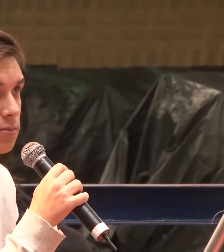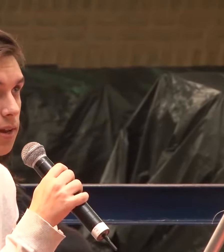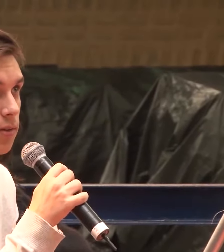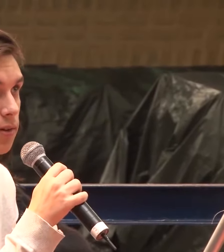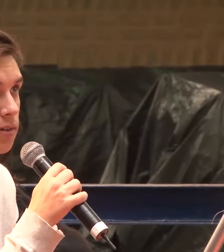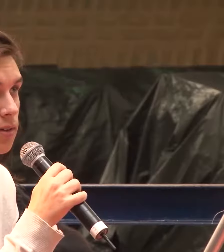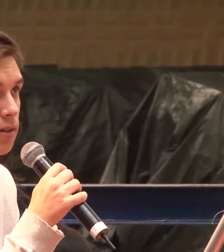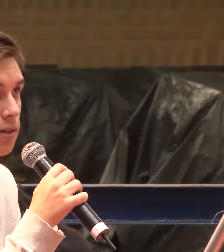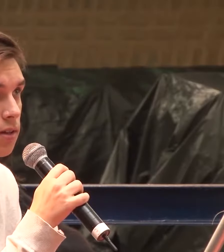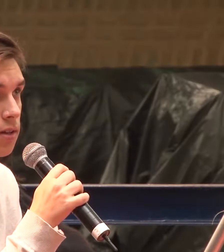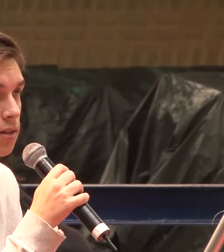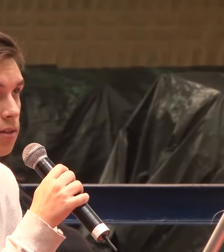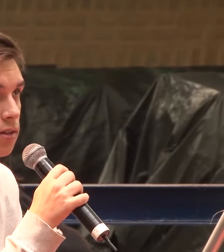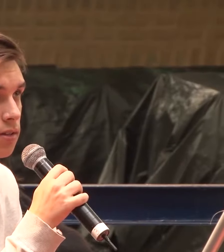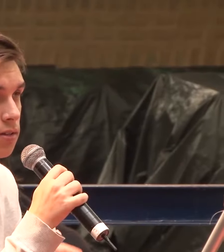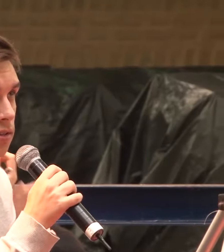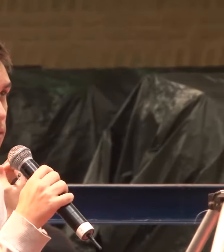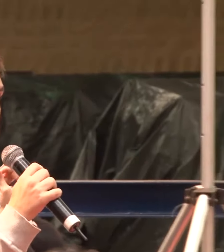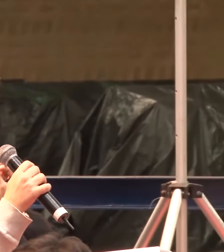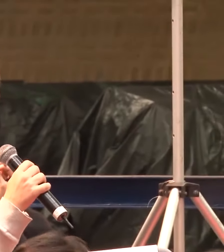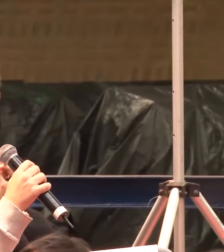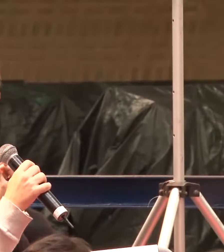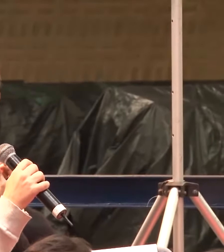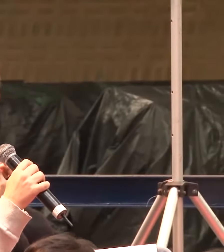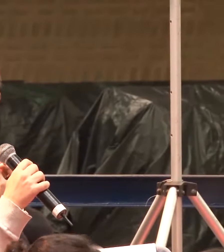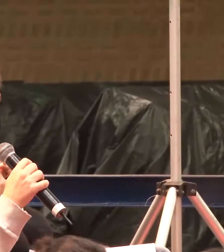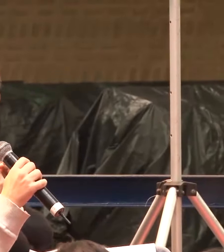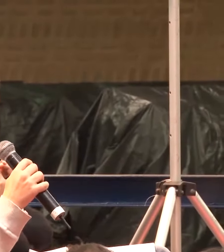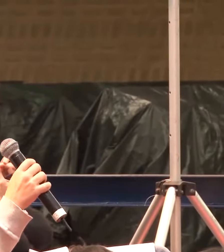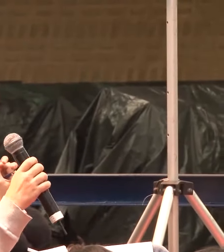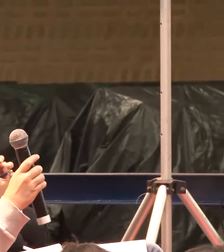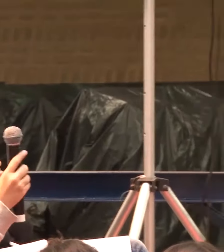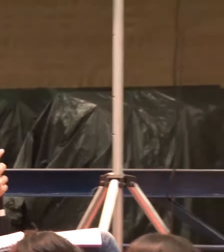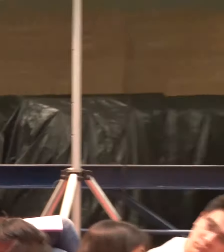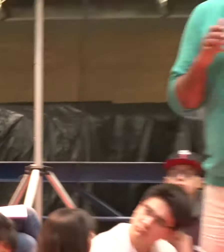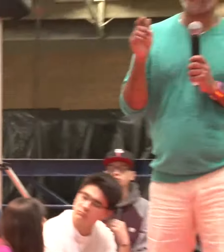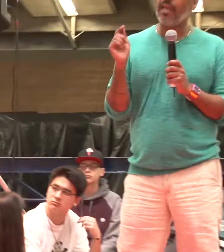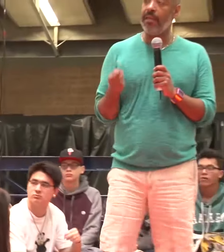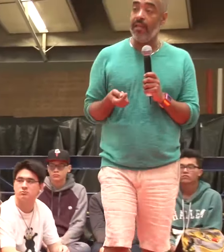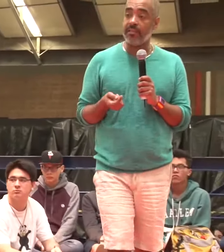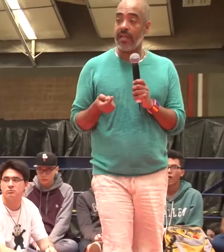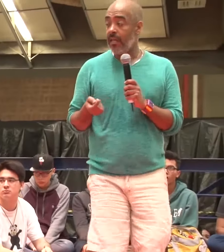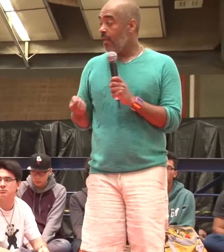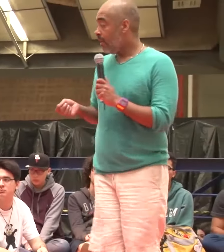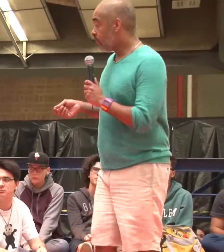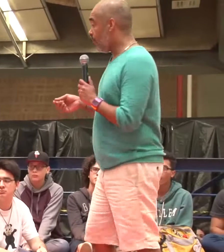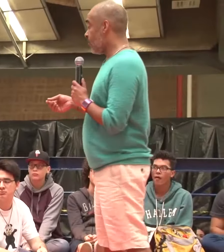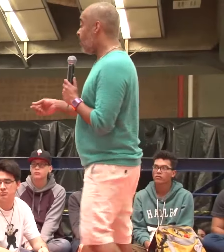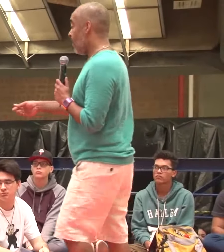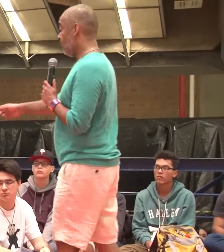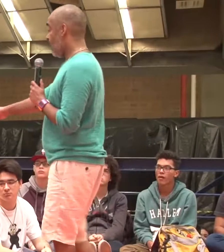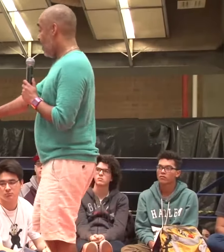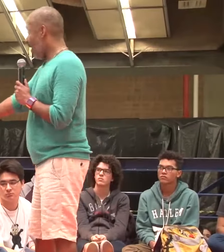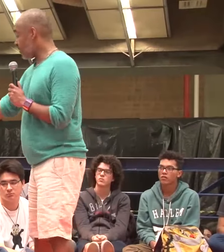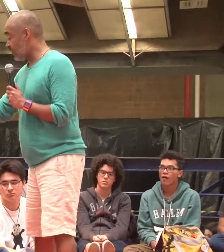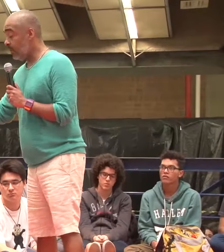isso? Vale aplicar. Qual é o seu nome? O Vitor pergunta se vale aplicar o olhar determinista sobre o João